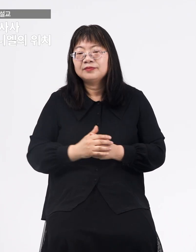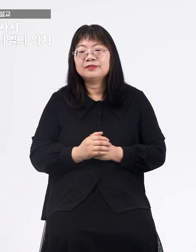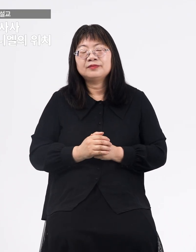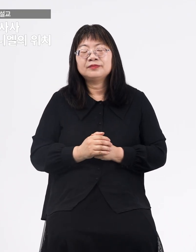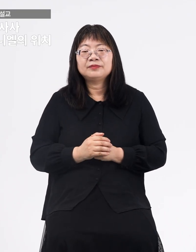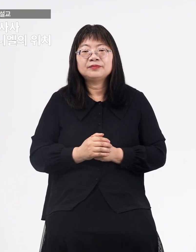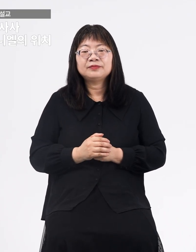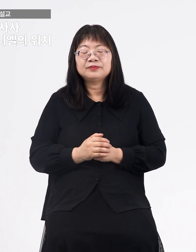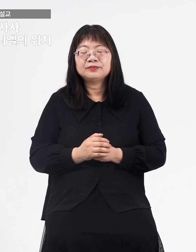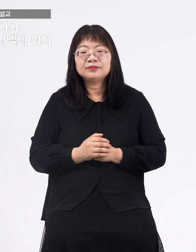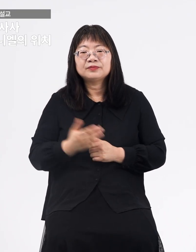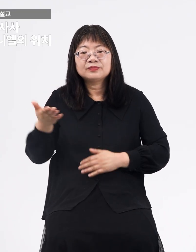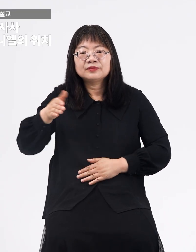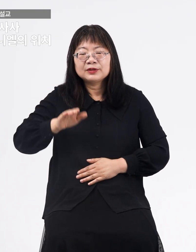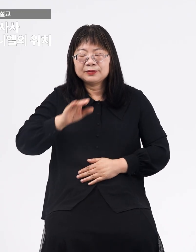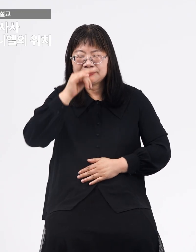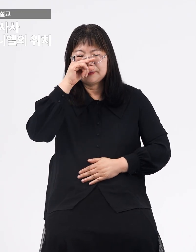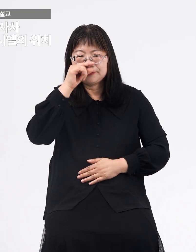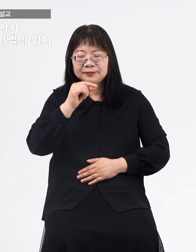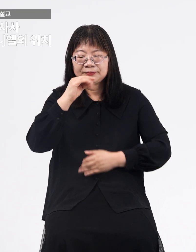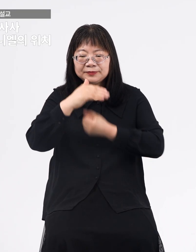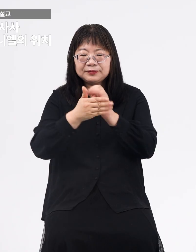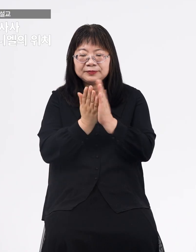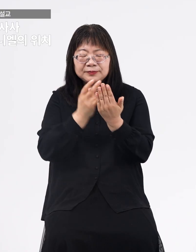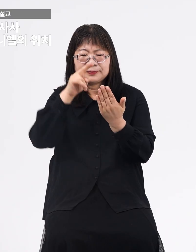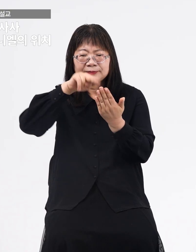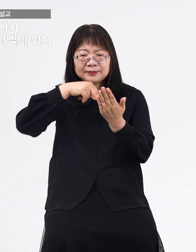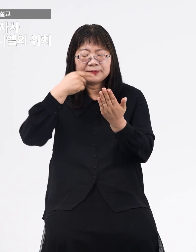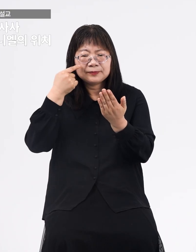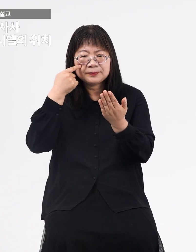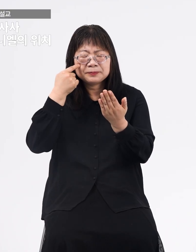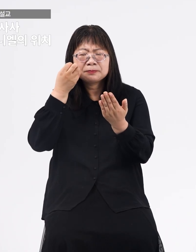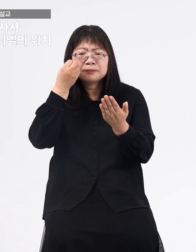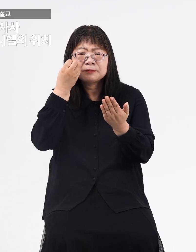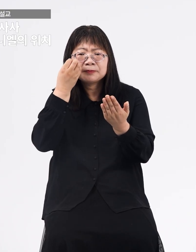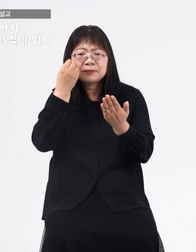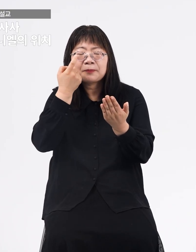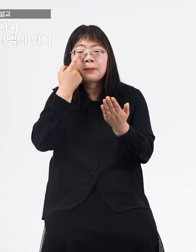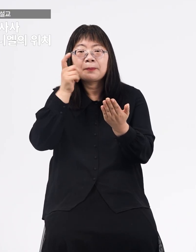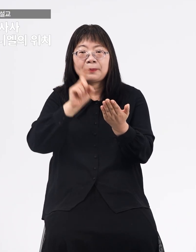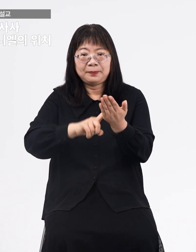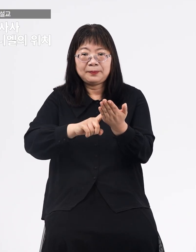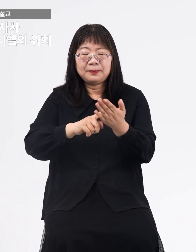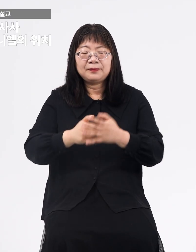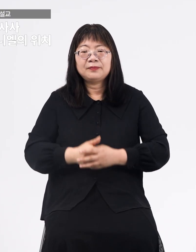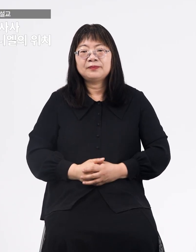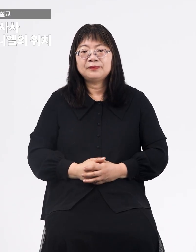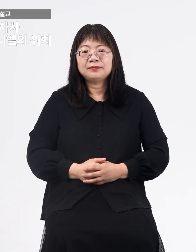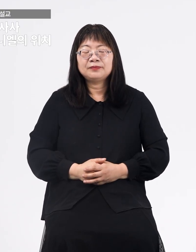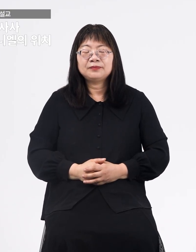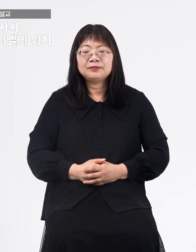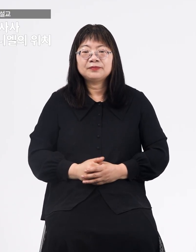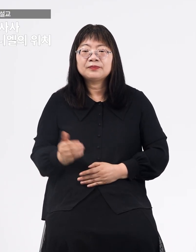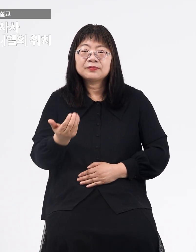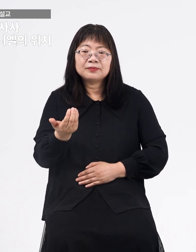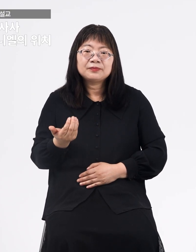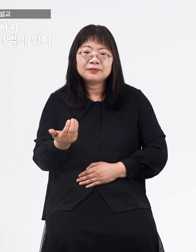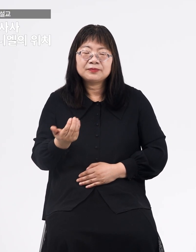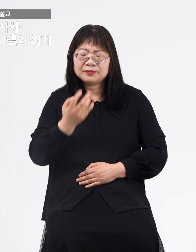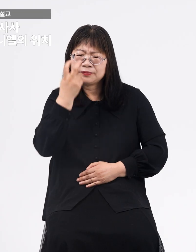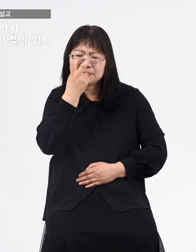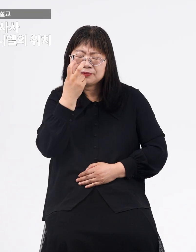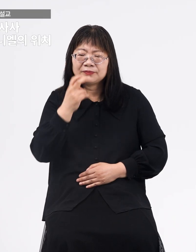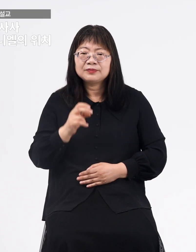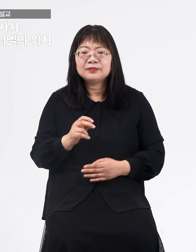좀 예민하게 성경을 읽다 보면 이상한 게 하나 발견이 됩니다. 방금 아까 살펴본